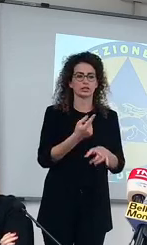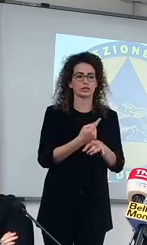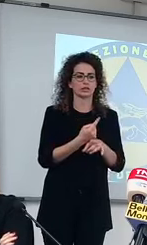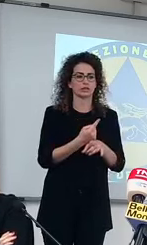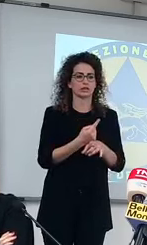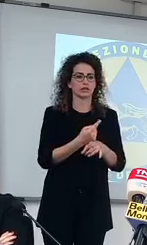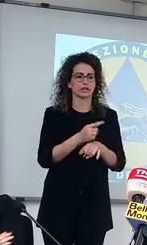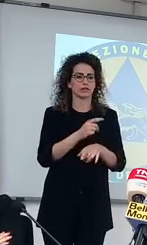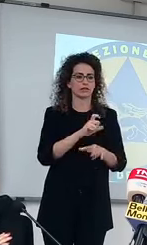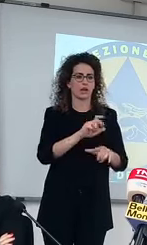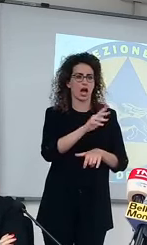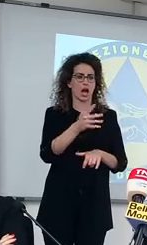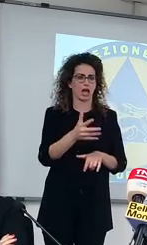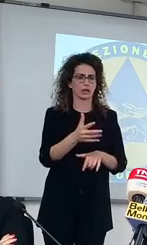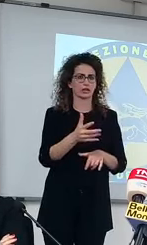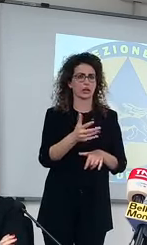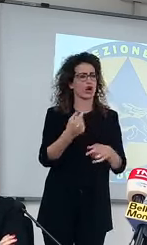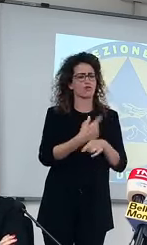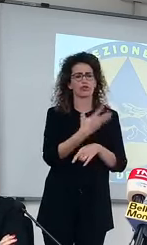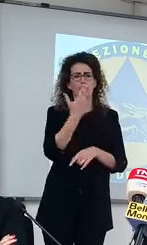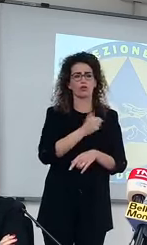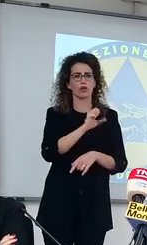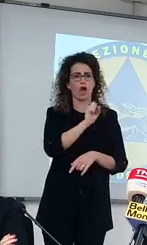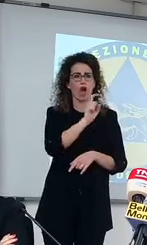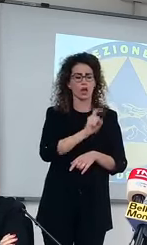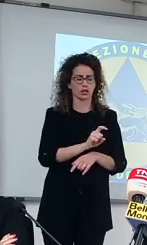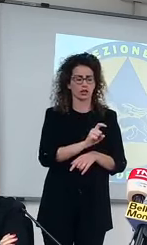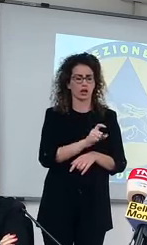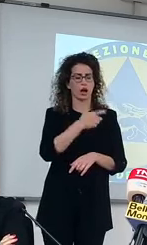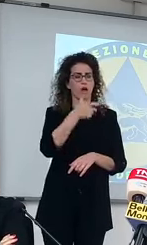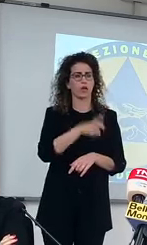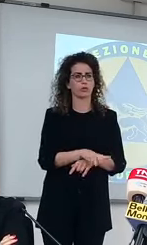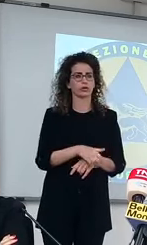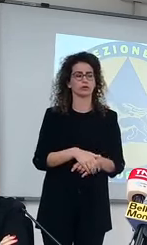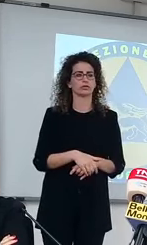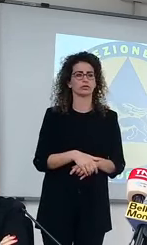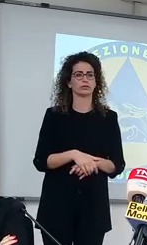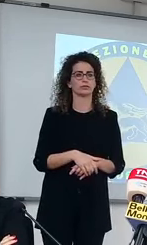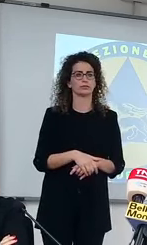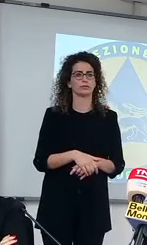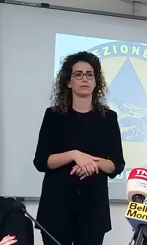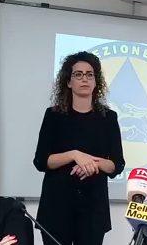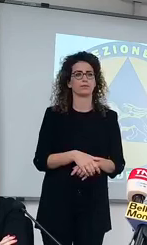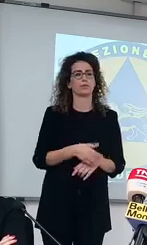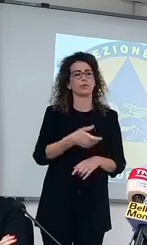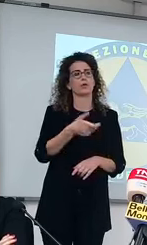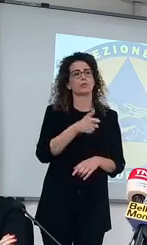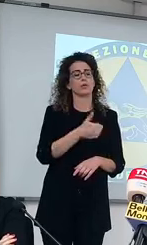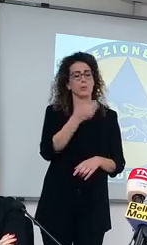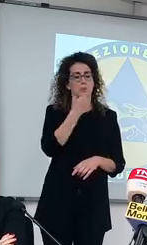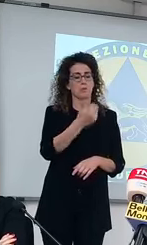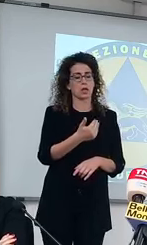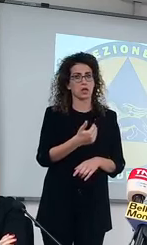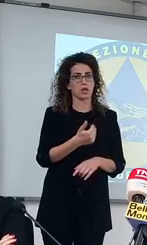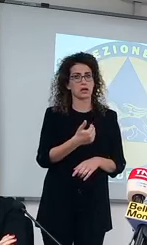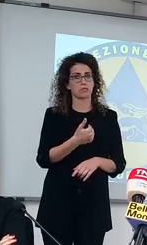io vorrei fare AstraZeneca perché comunque ritengo che non ci sia una grande sperimentazione